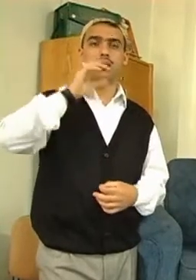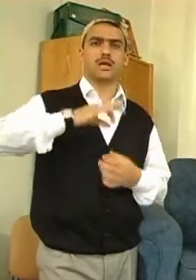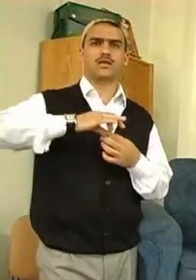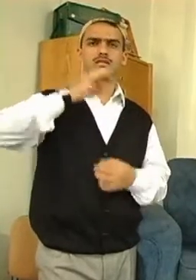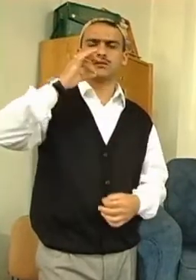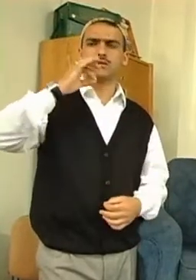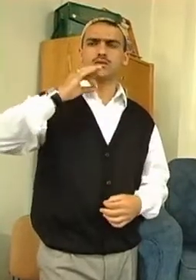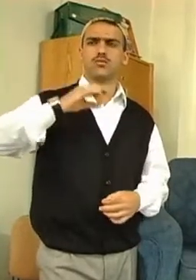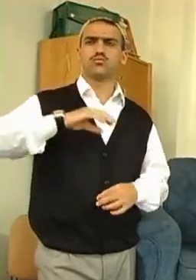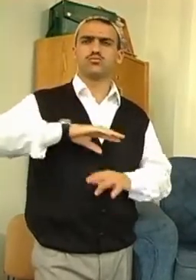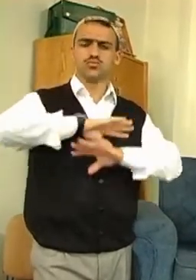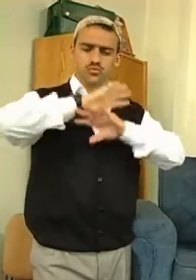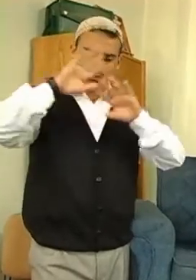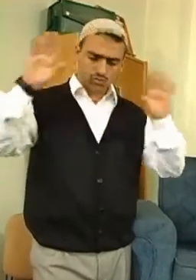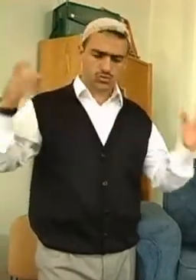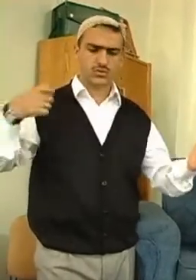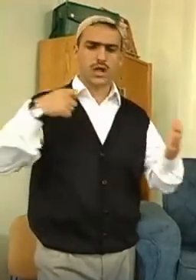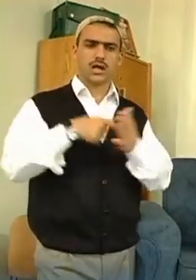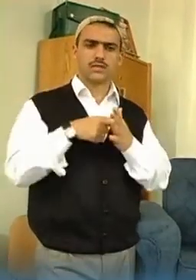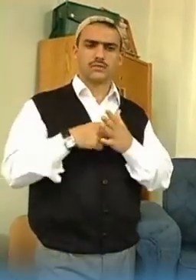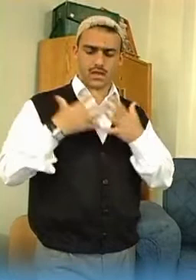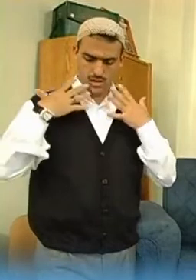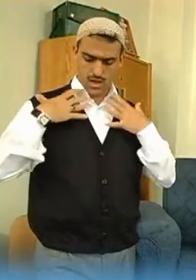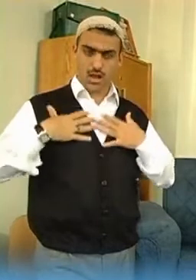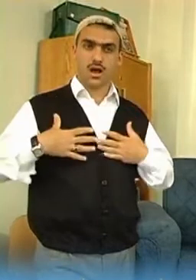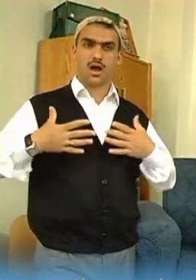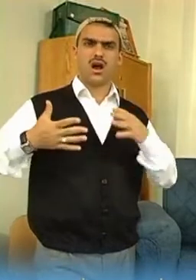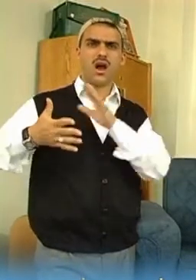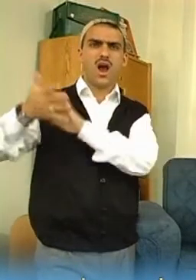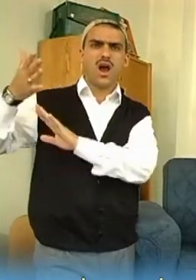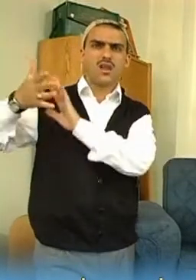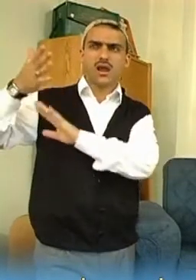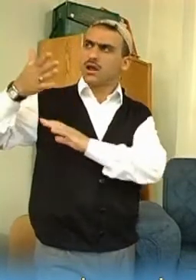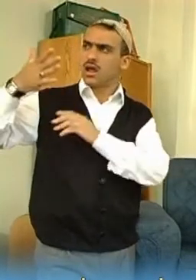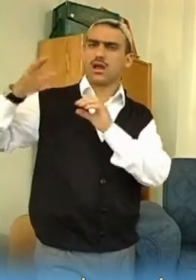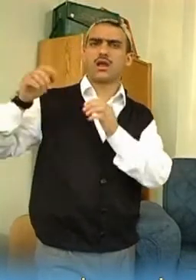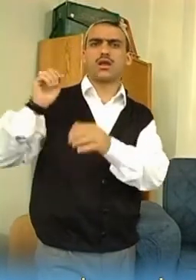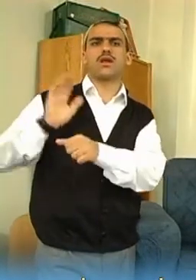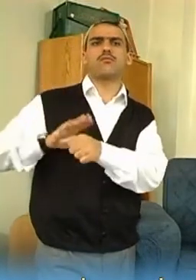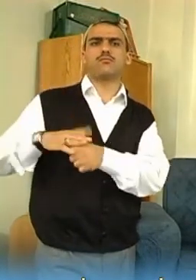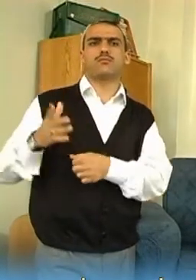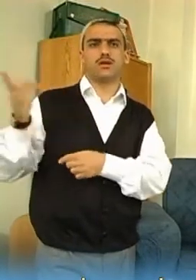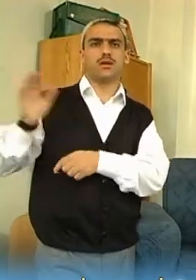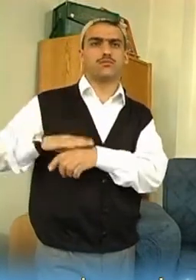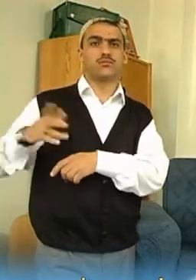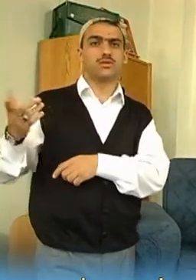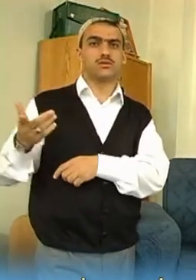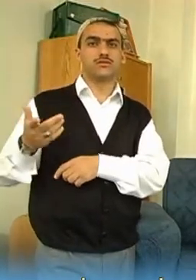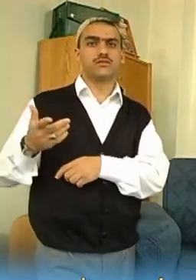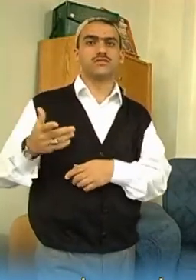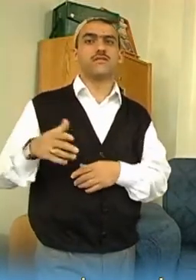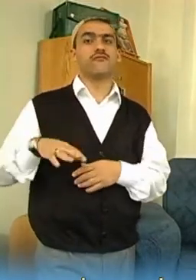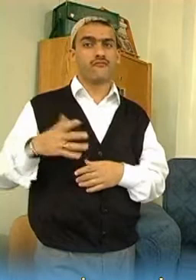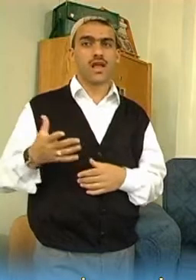insanda tecelli ediyor. Yani. Bir de nakışlarına medar. Cenab-ı Hak kainatın ne kadar nakışlar